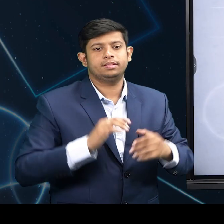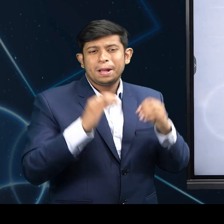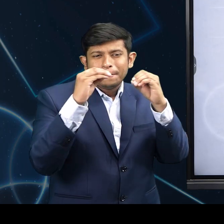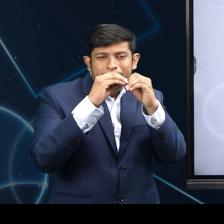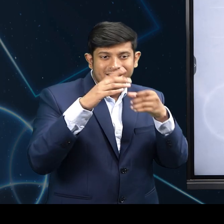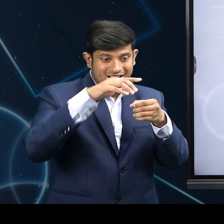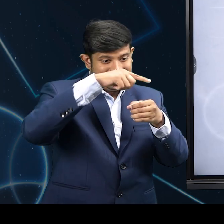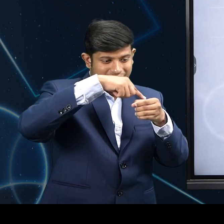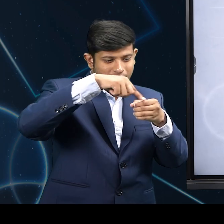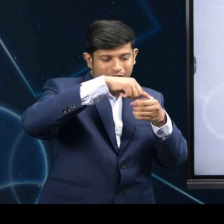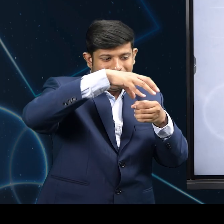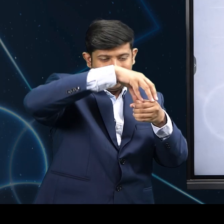ಬೇಸ್,